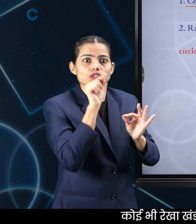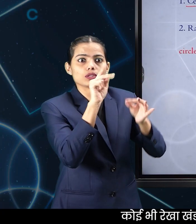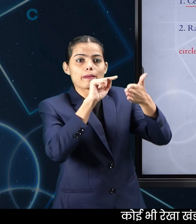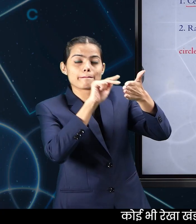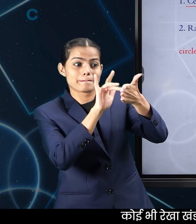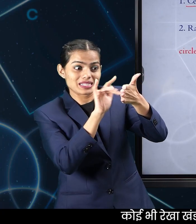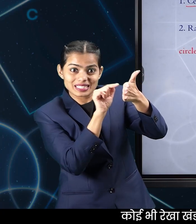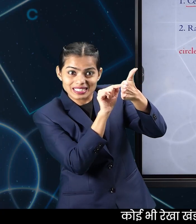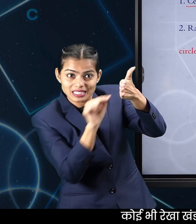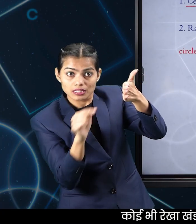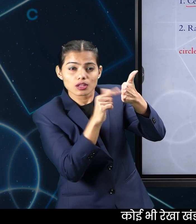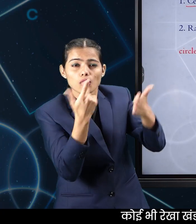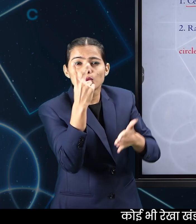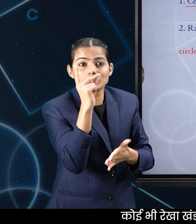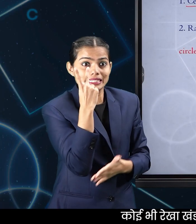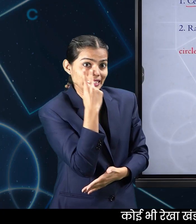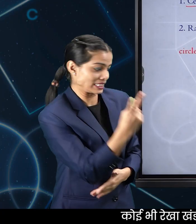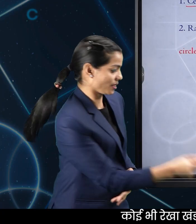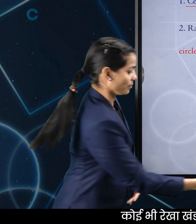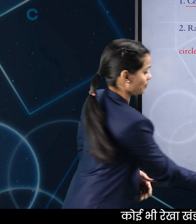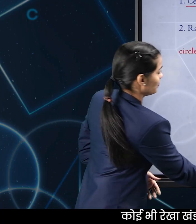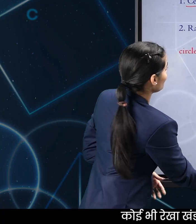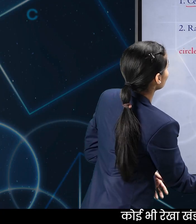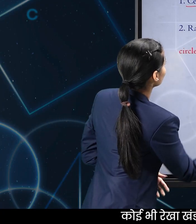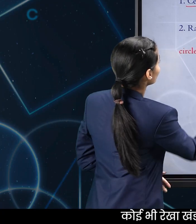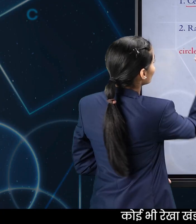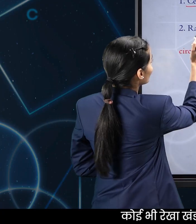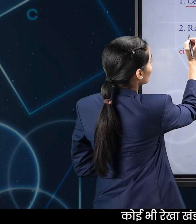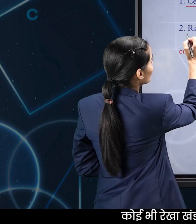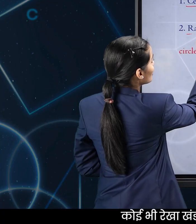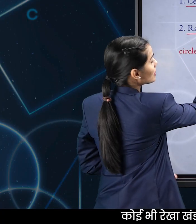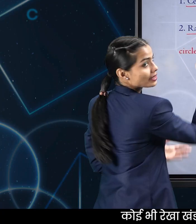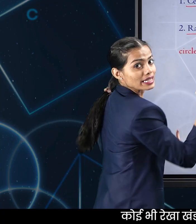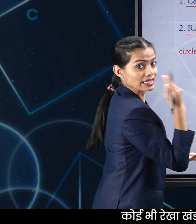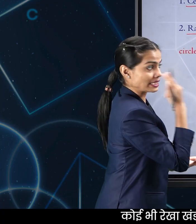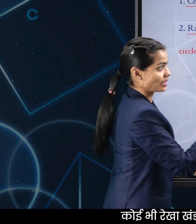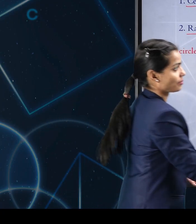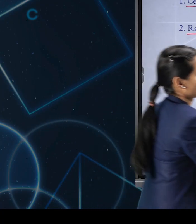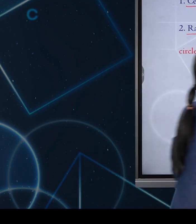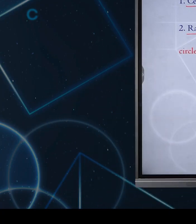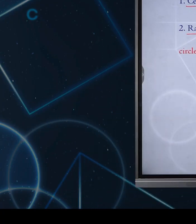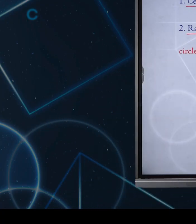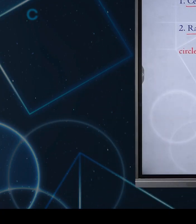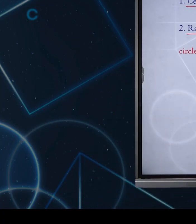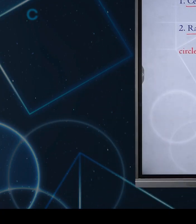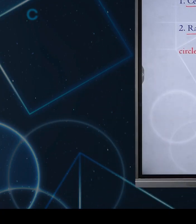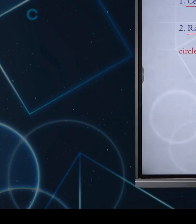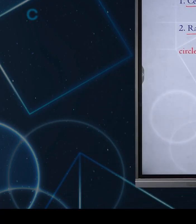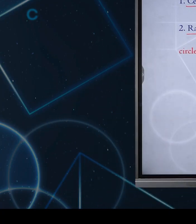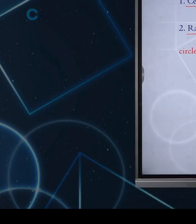कोई भी रेखाखंड जो केंद्र और वृत्त के किसी भी बिंदु को जोड़ता है, त्रिज्या के रूप में जाना जाता